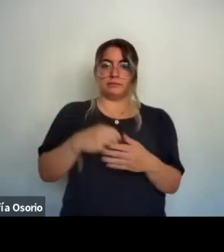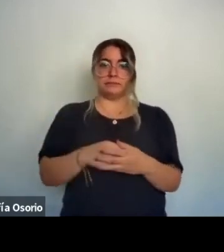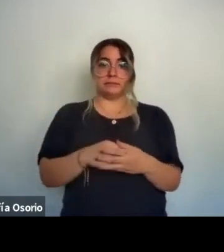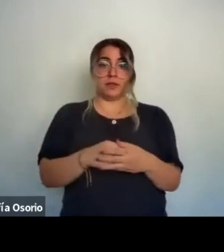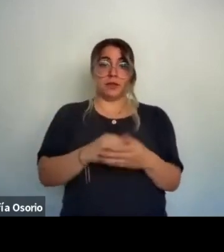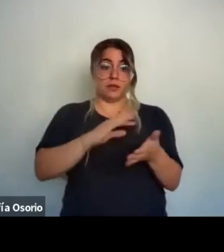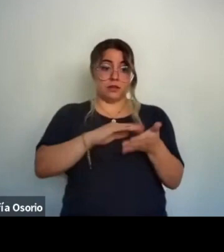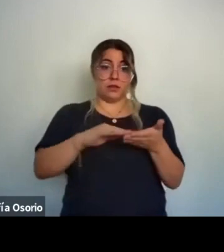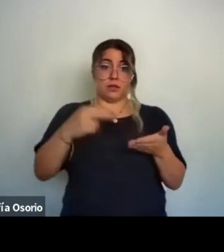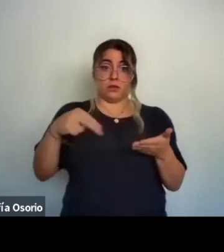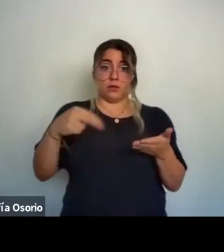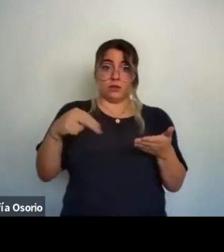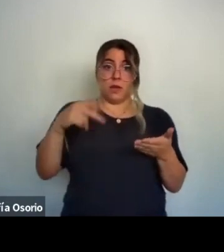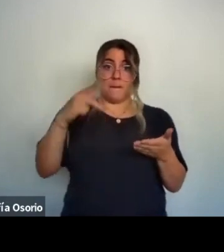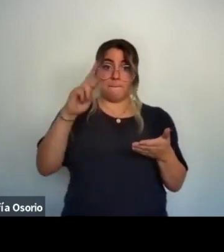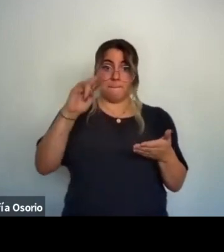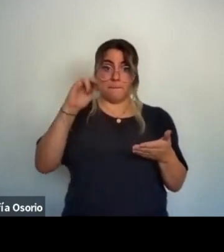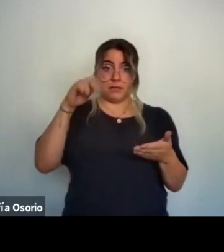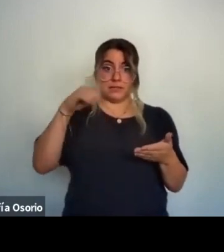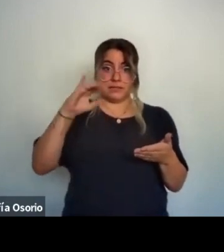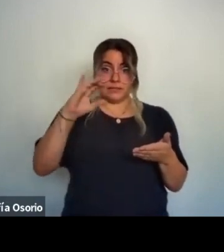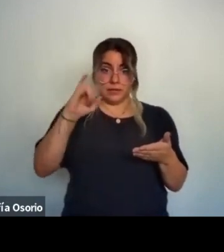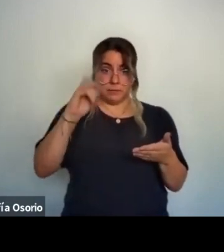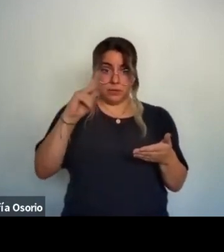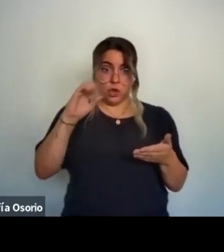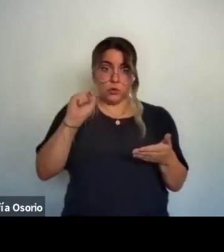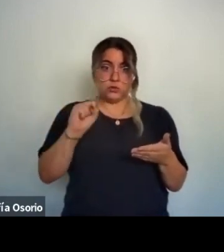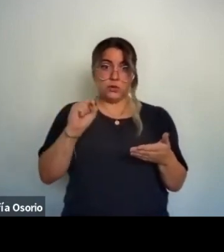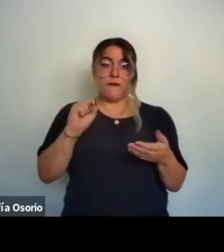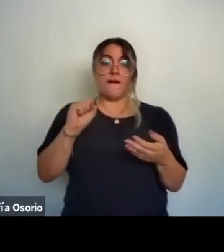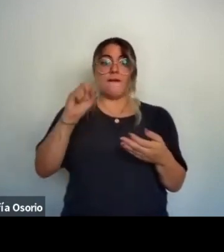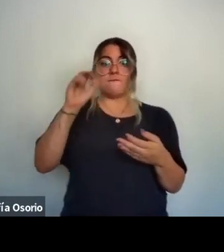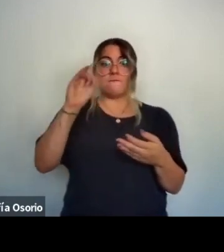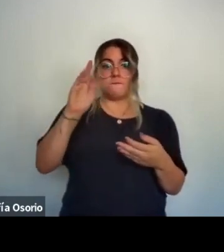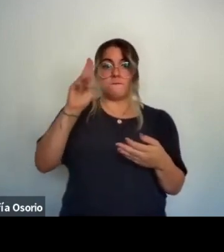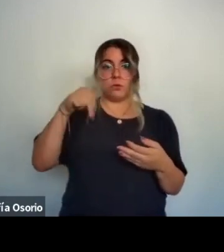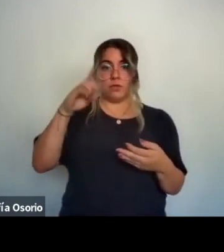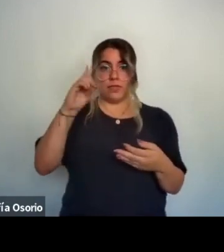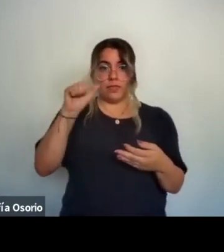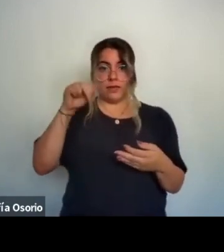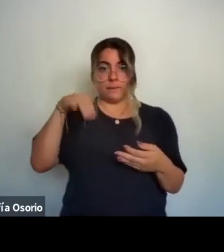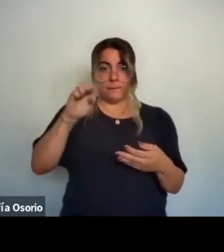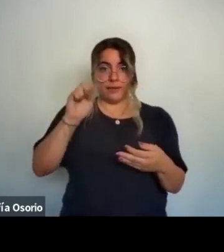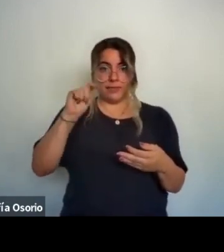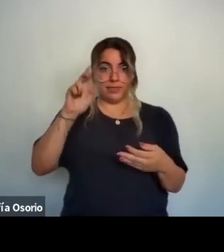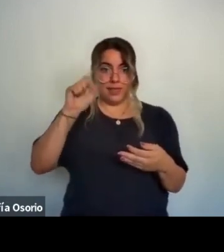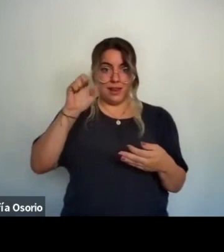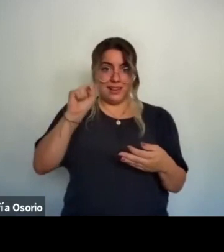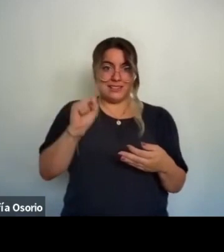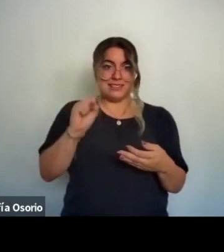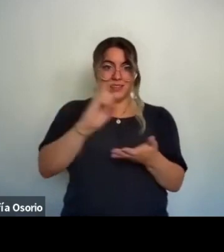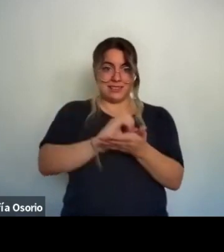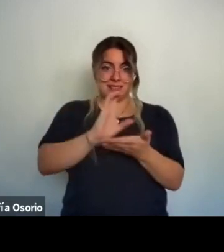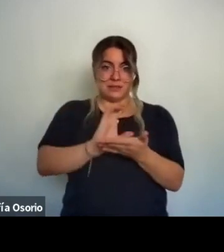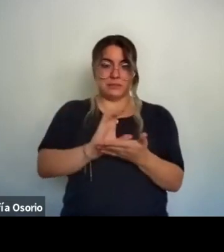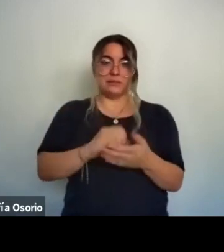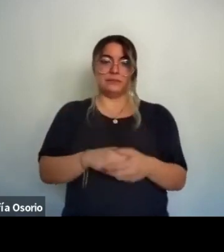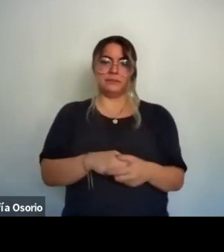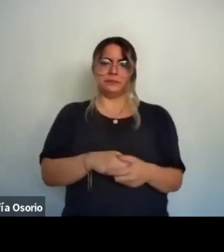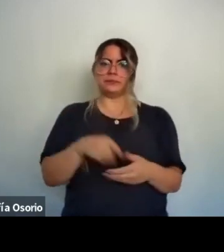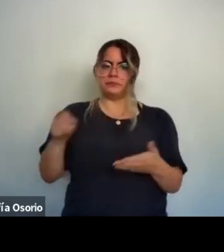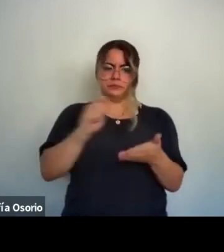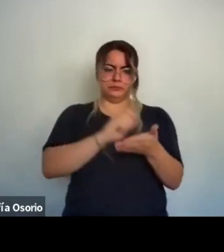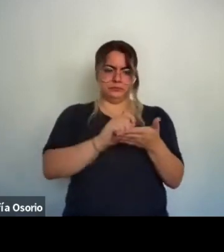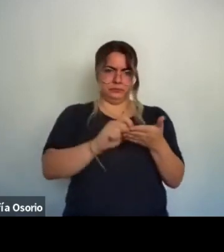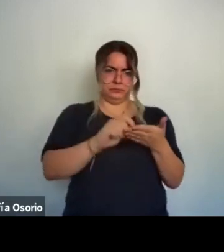Fundamentales de la Discapacidad y está escrito en 1976. Y cito: La discapacidad es